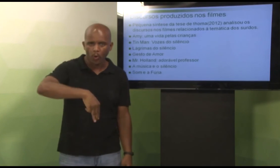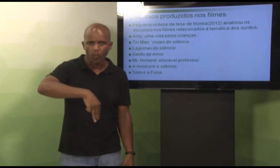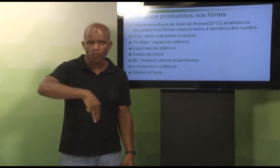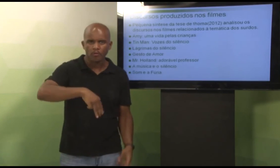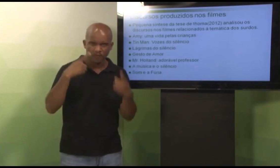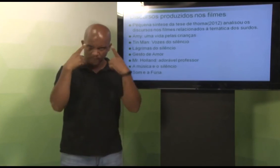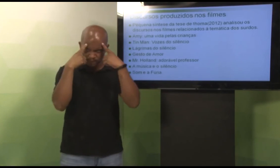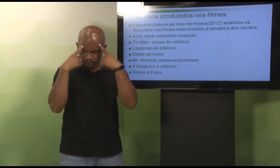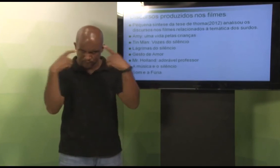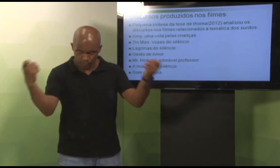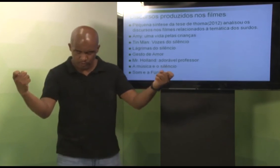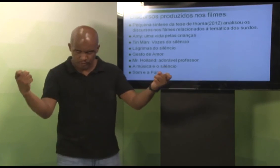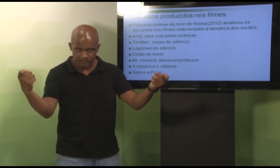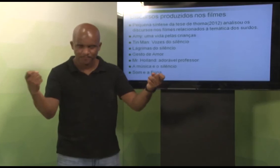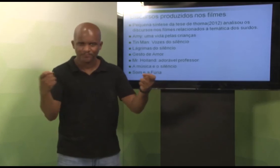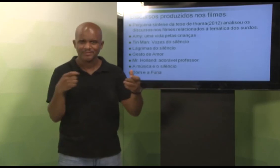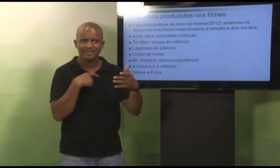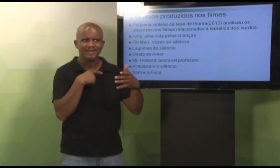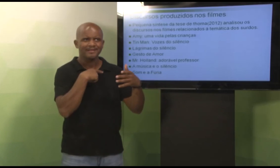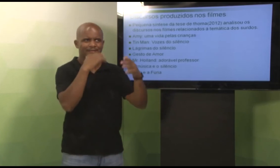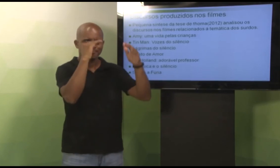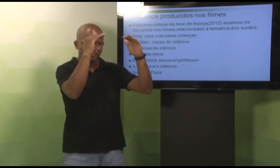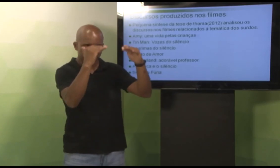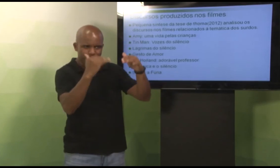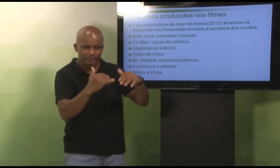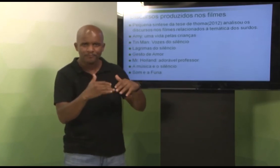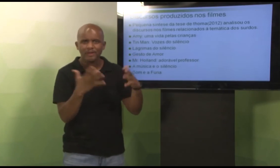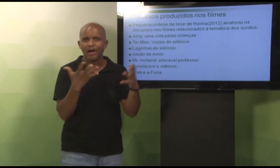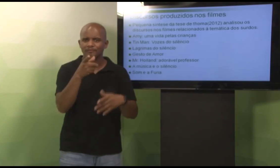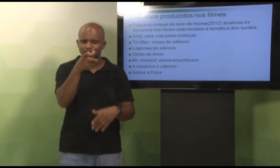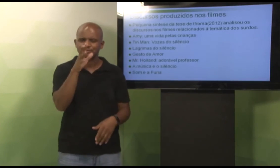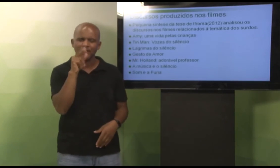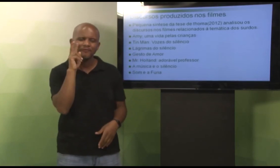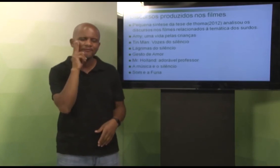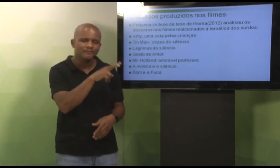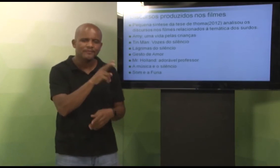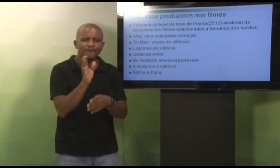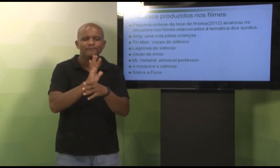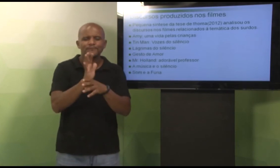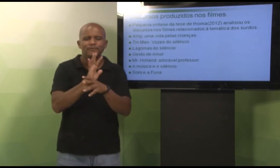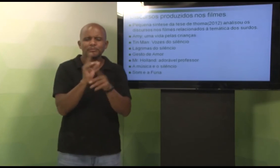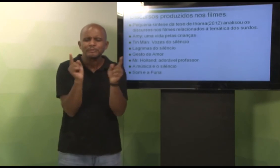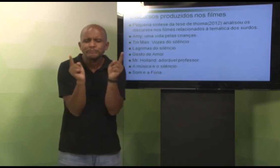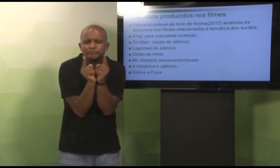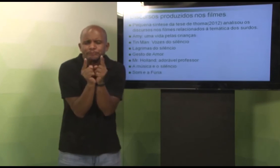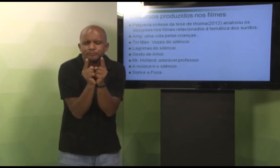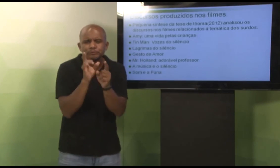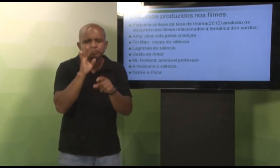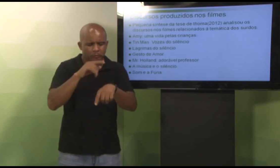Som e Fúria. Então, aqui estão alguns filmes que é interessante que você